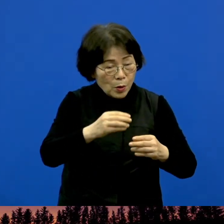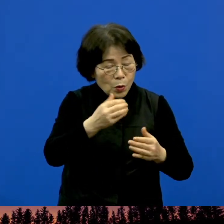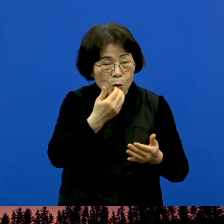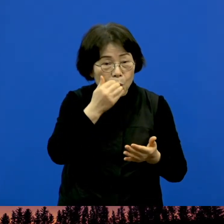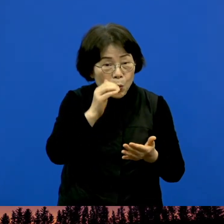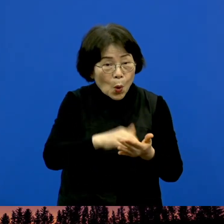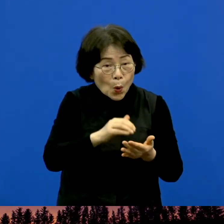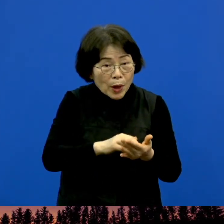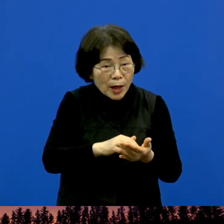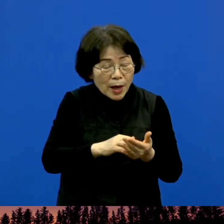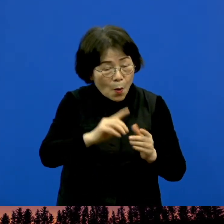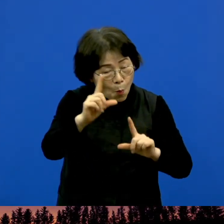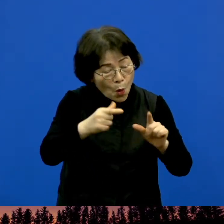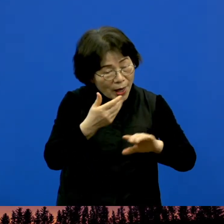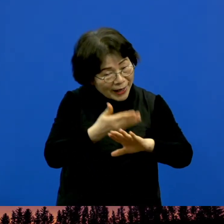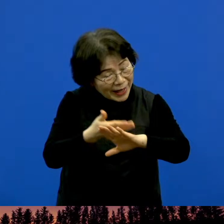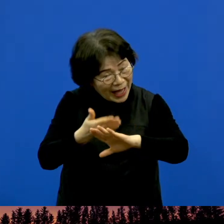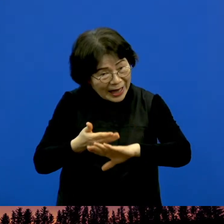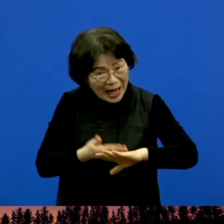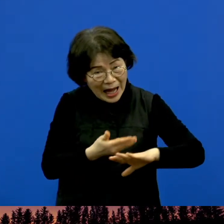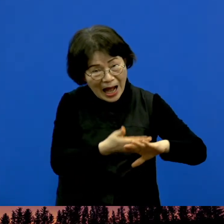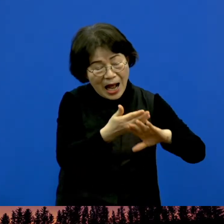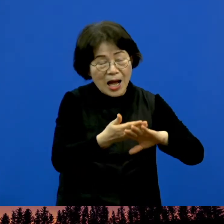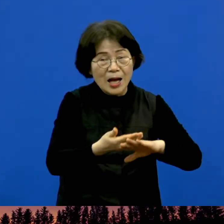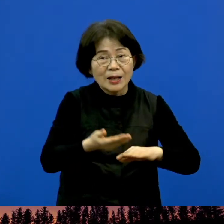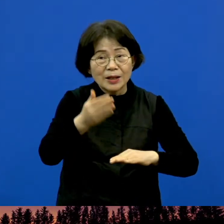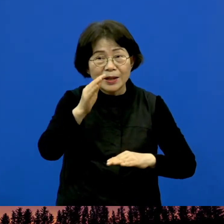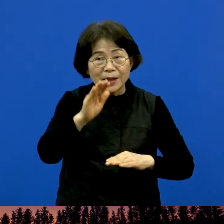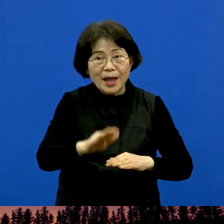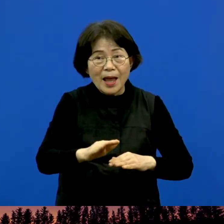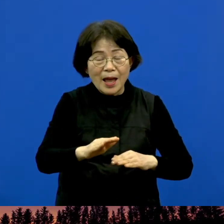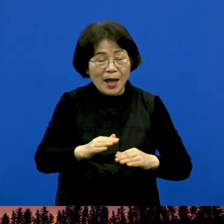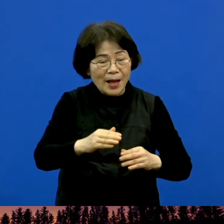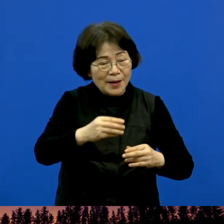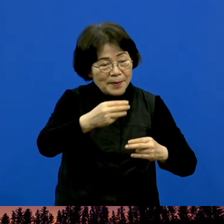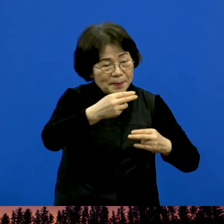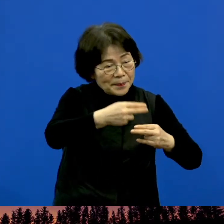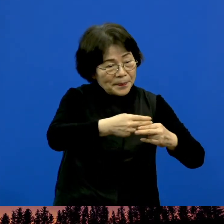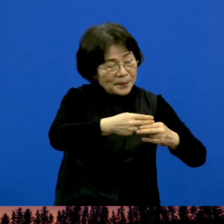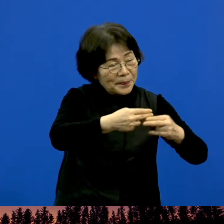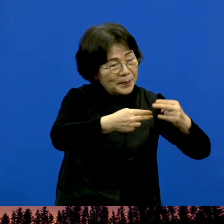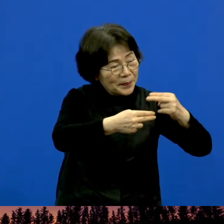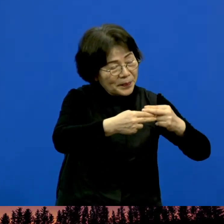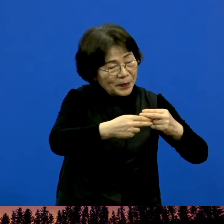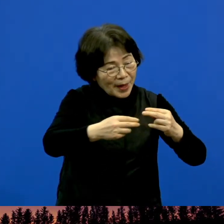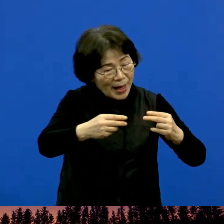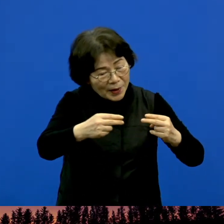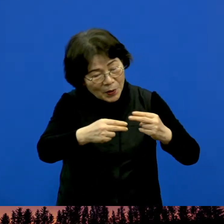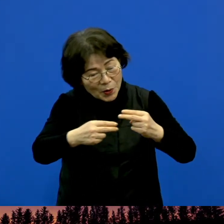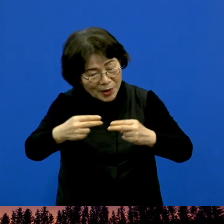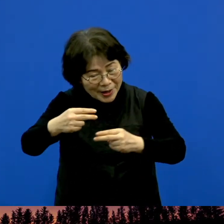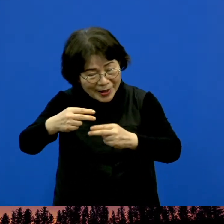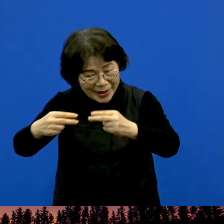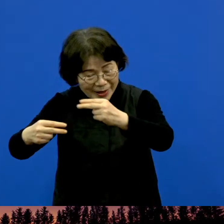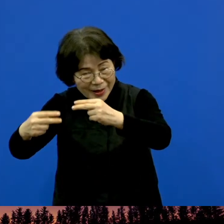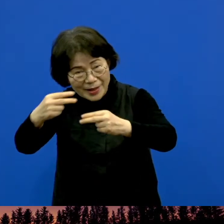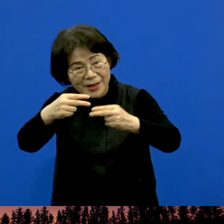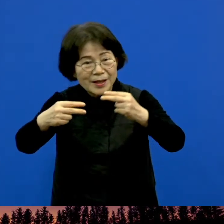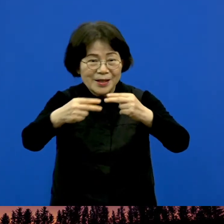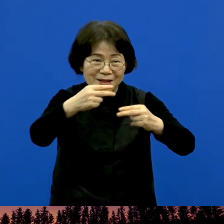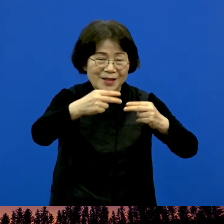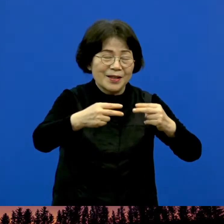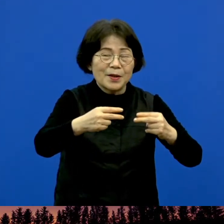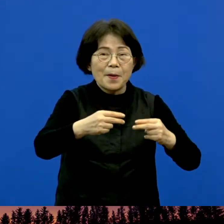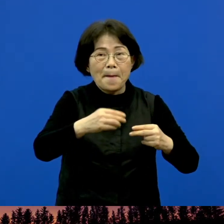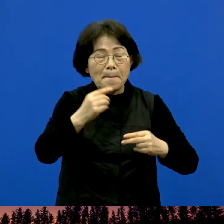달라요. 생김새가 같은 게 하나도 없는데 어떻게 그렇게 참 맞춰져서 이 돌담을 만들어서 너무